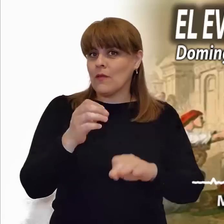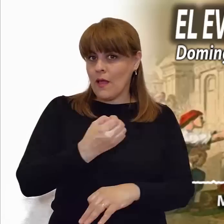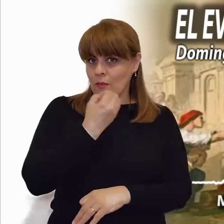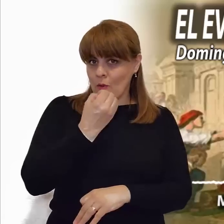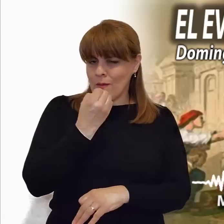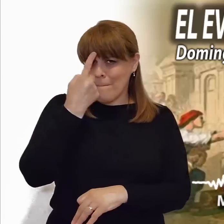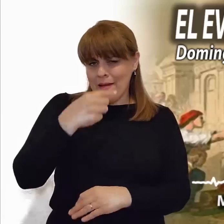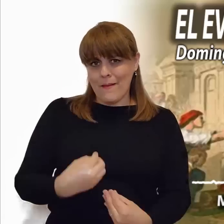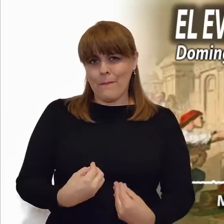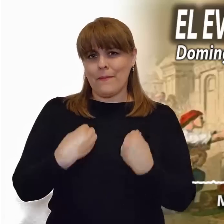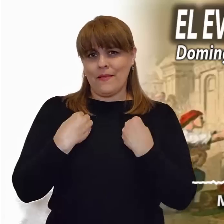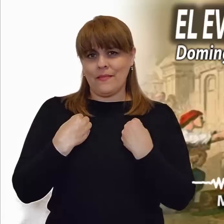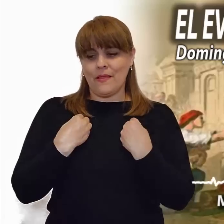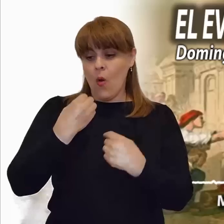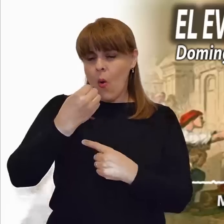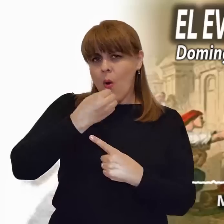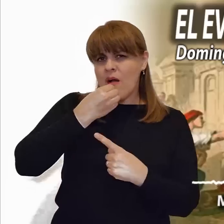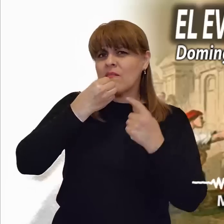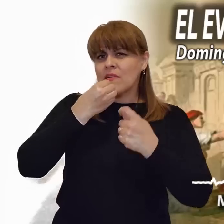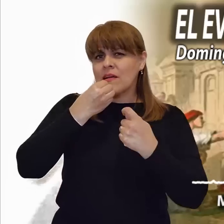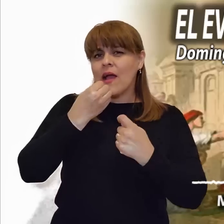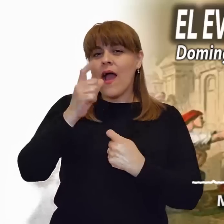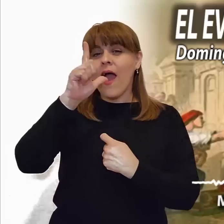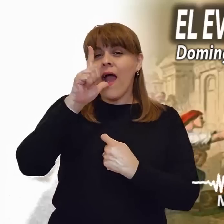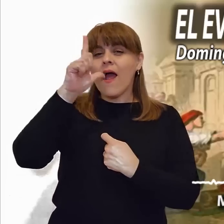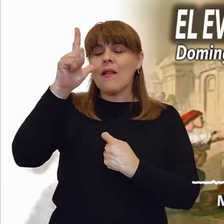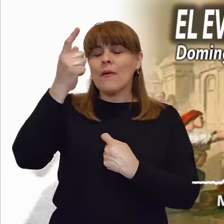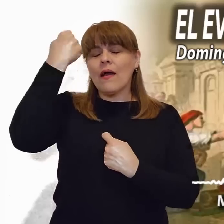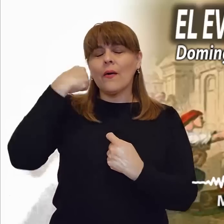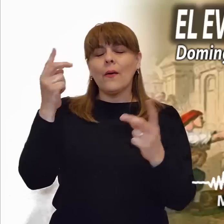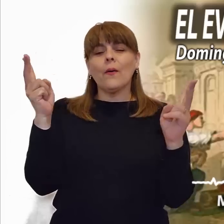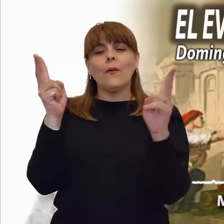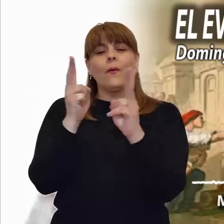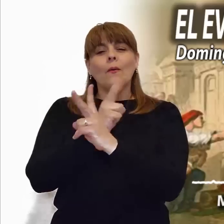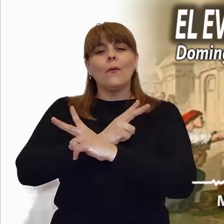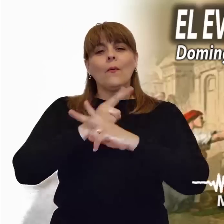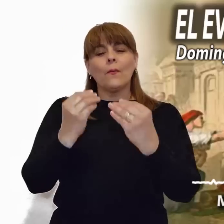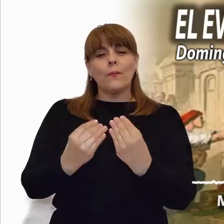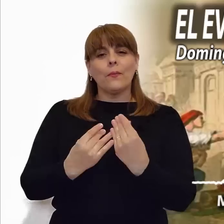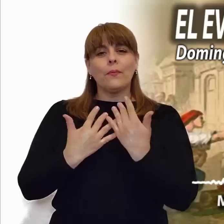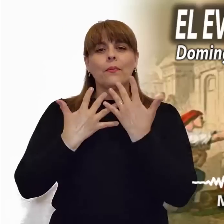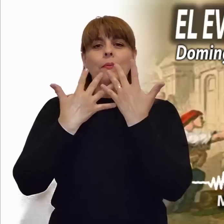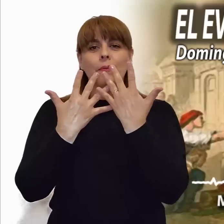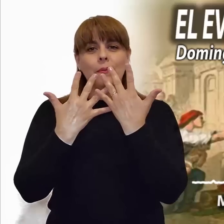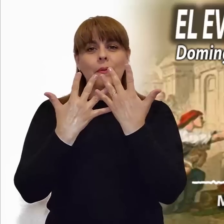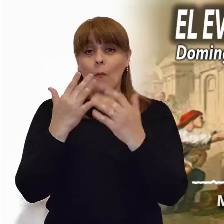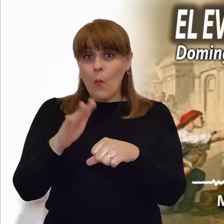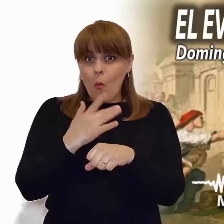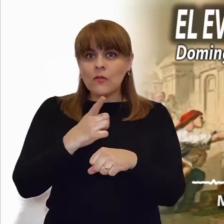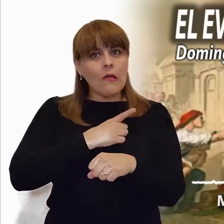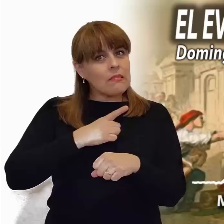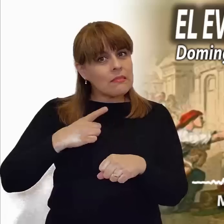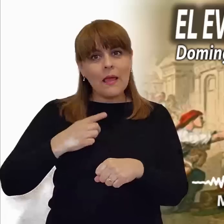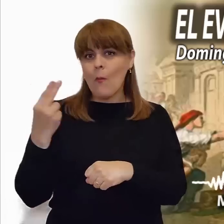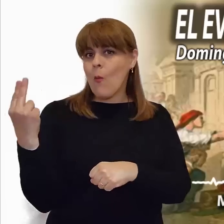vital. La oración es el respiro del alma, de tal forma que responde a una necesidad instintiva que